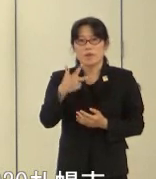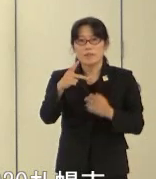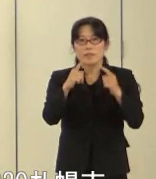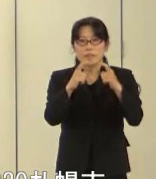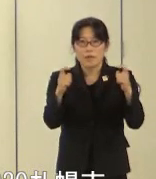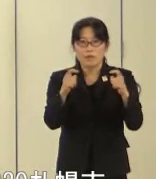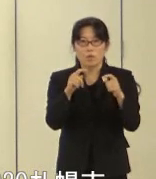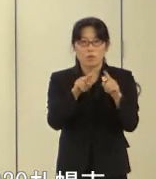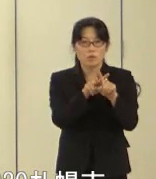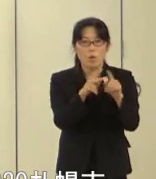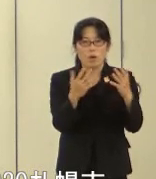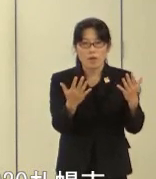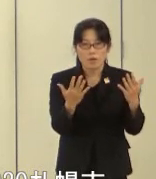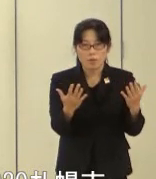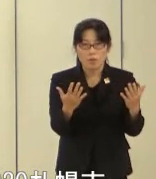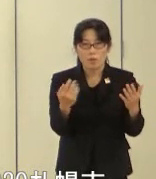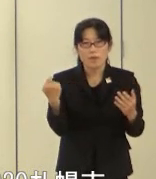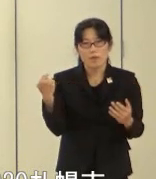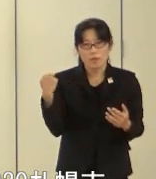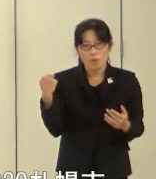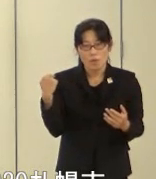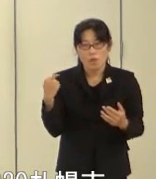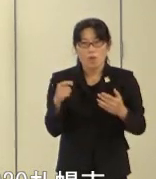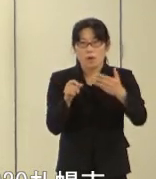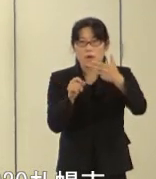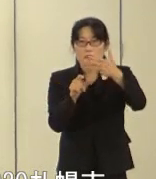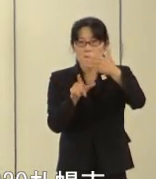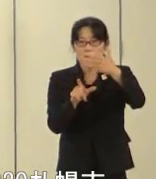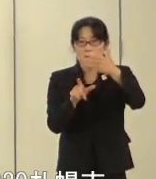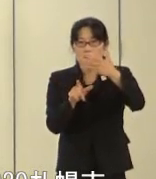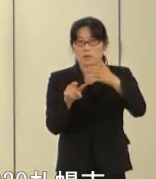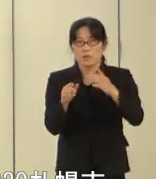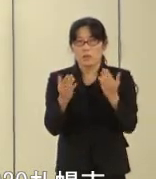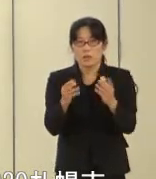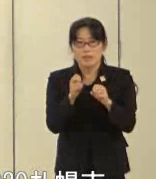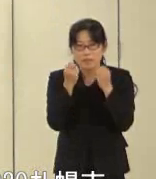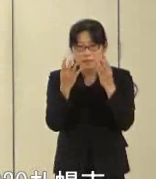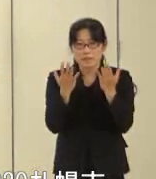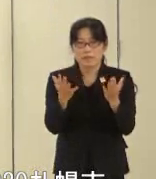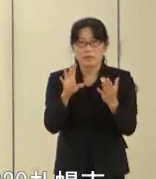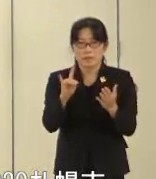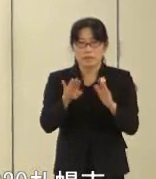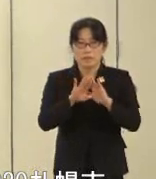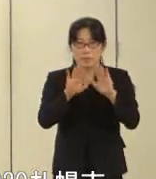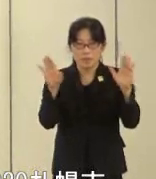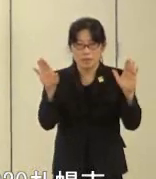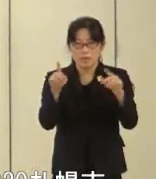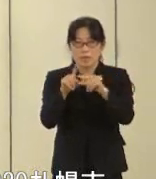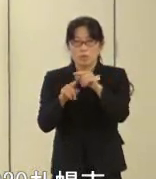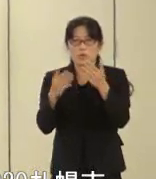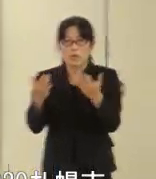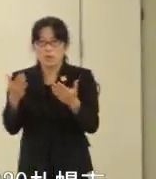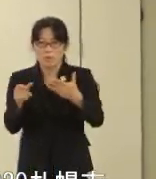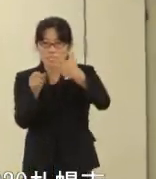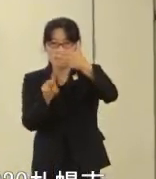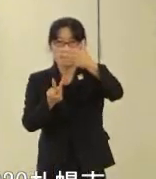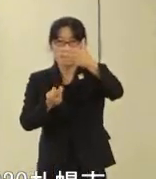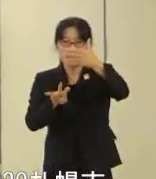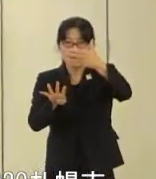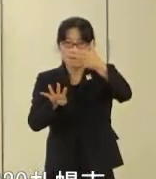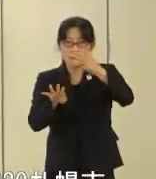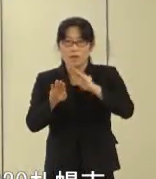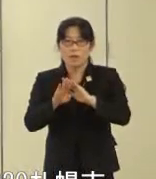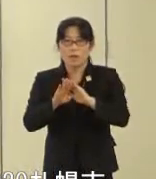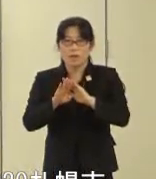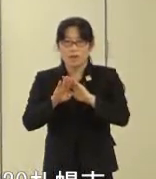学校も昨日から新学期が始まりまして、中学校も来週24日から始まるという状況であります